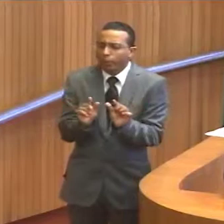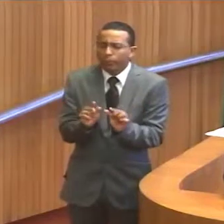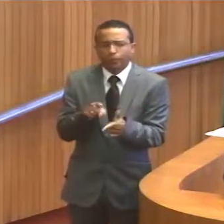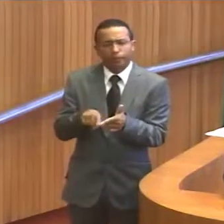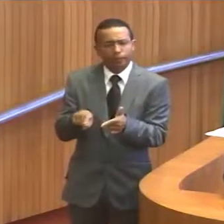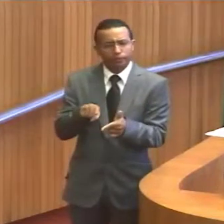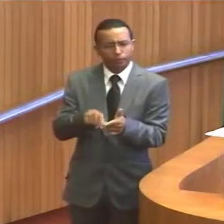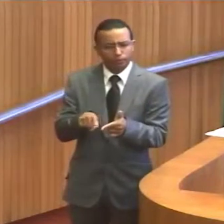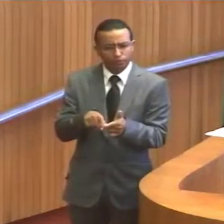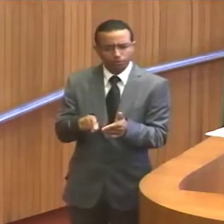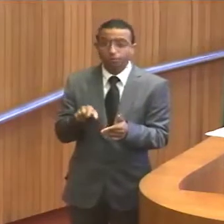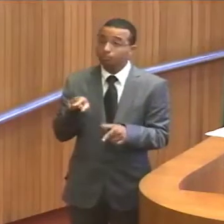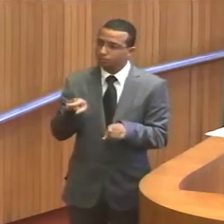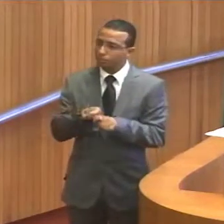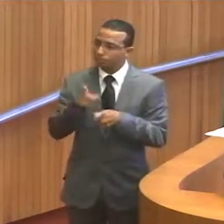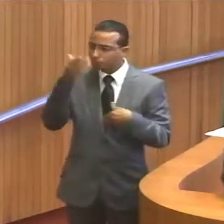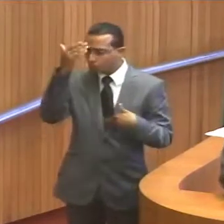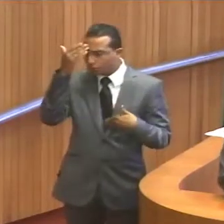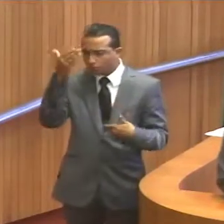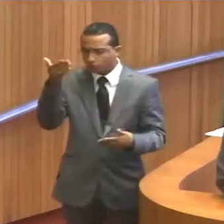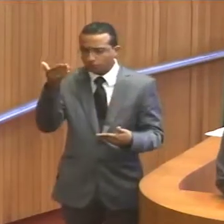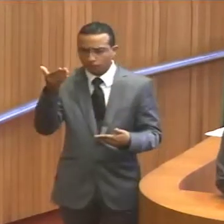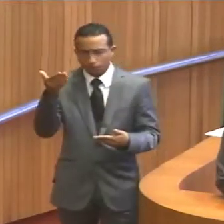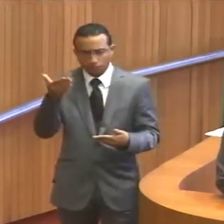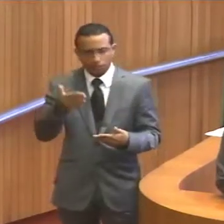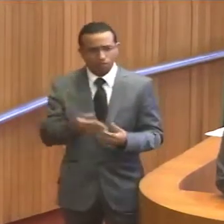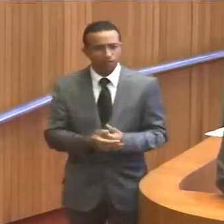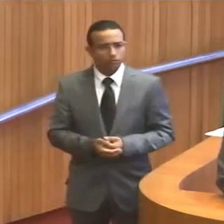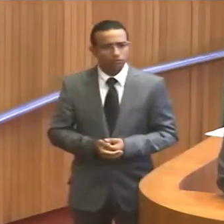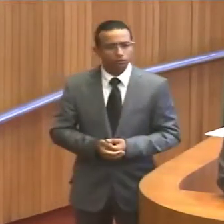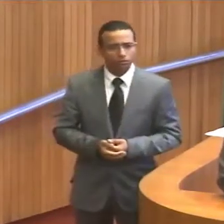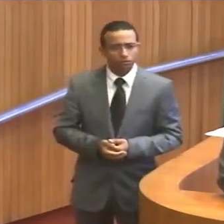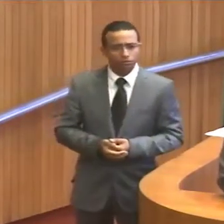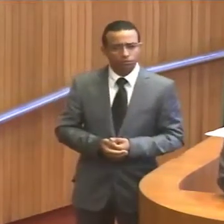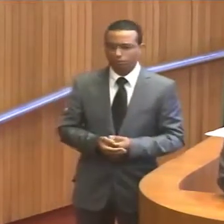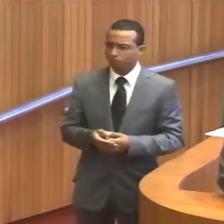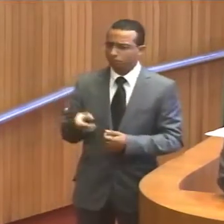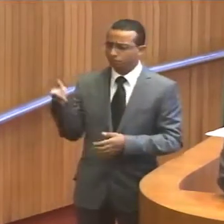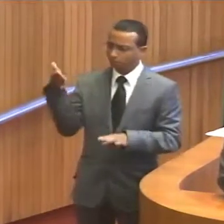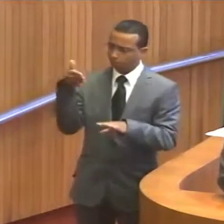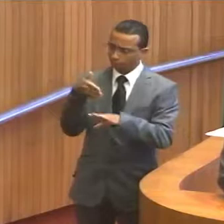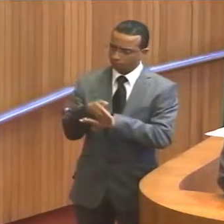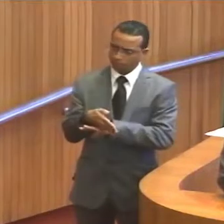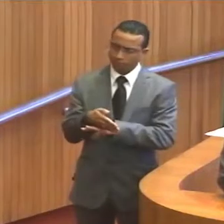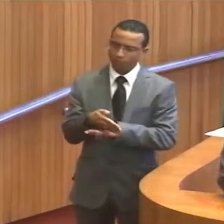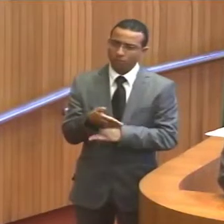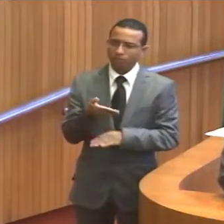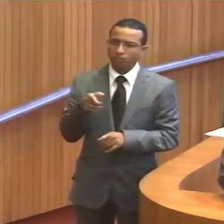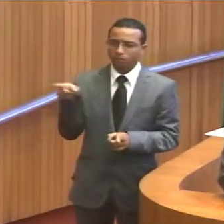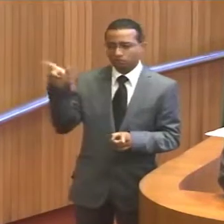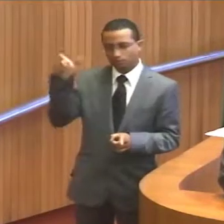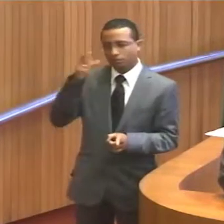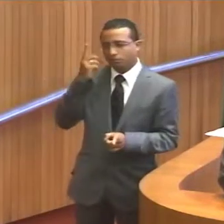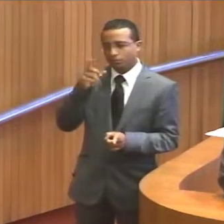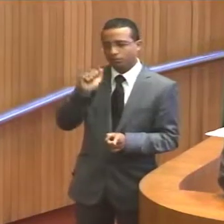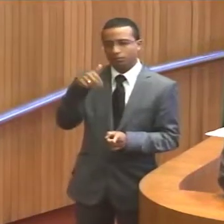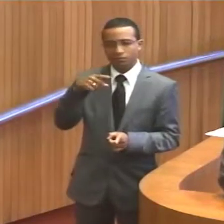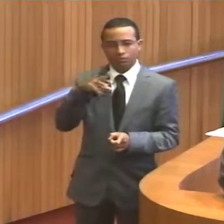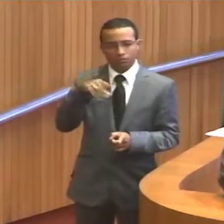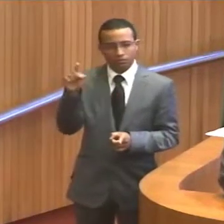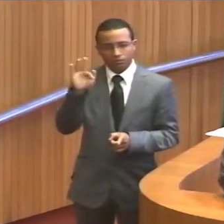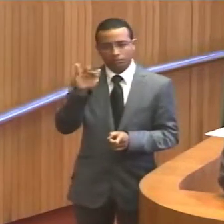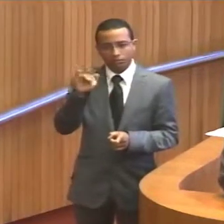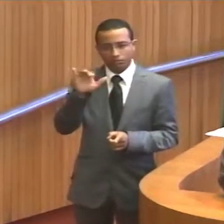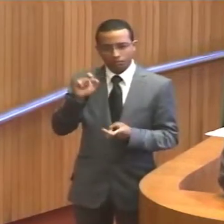problemas. Mas eu quero também agradecer aqui a presença na cidade dos deputados André